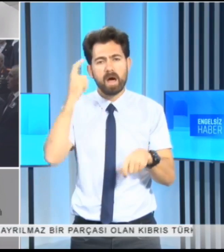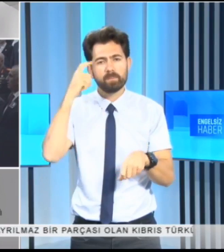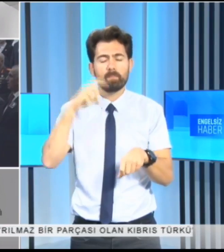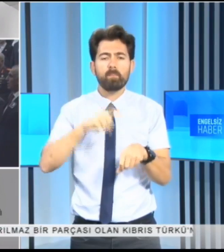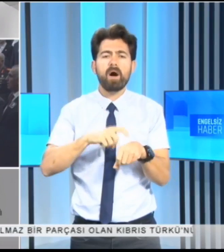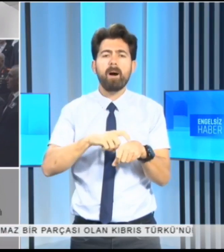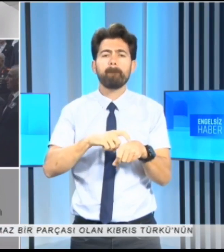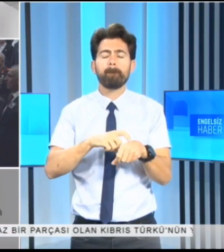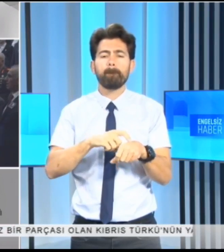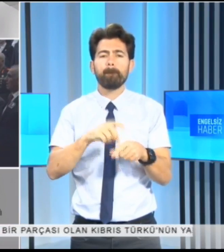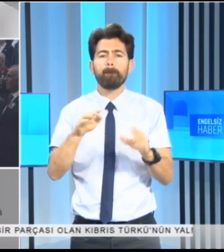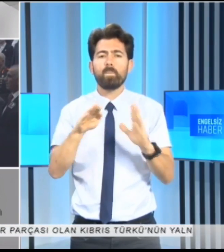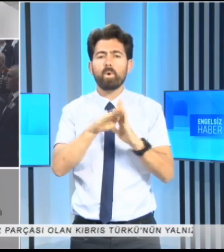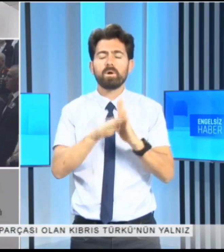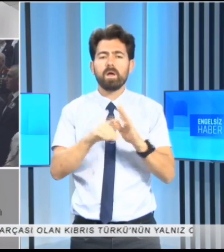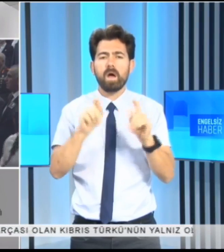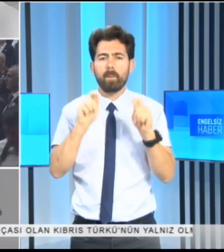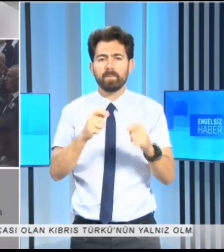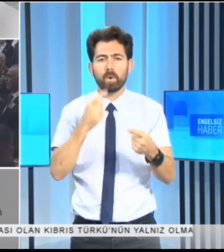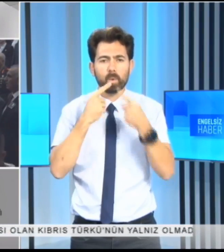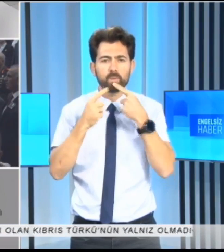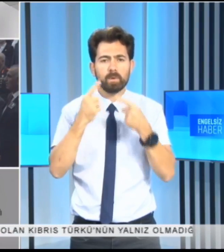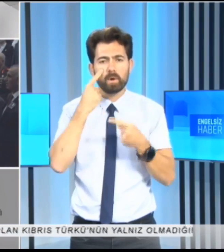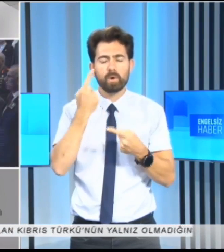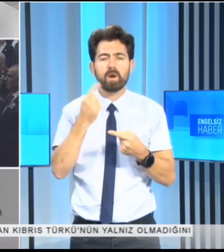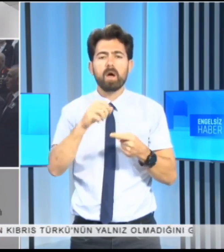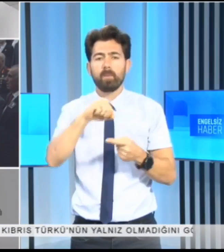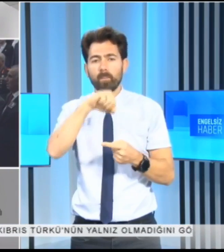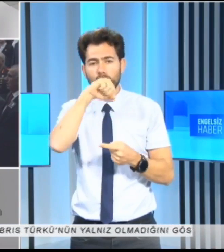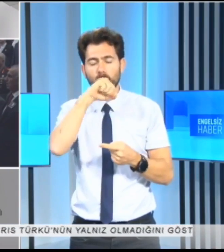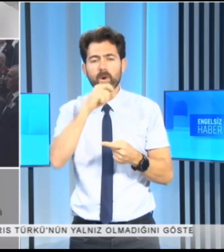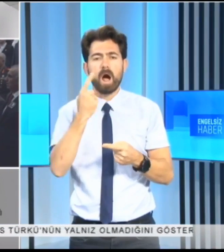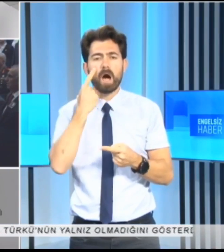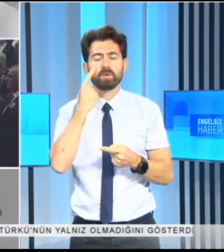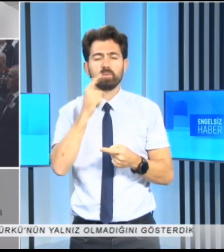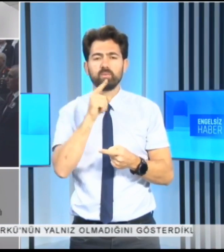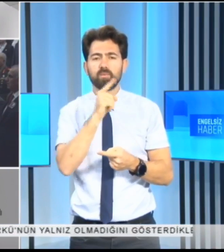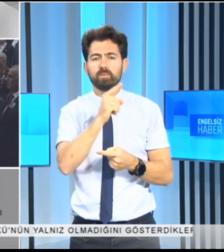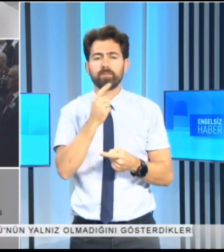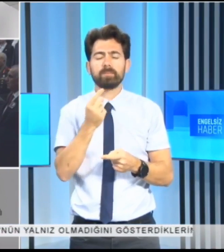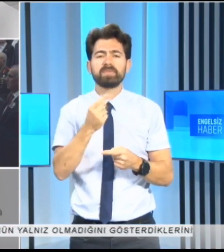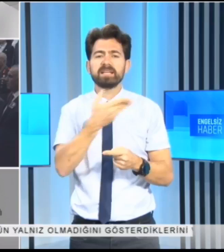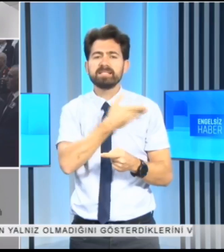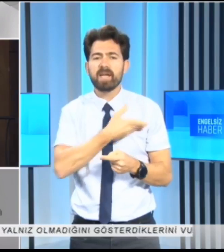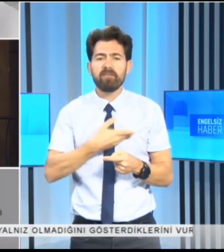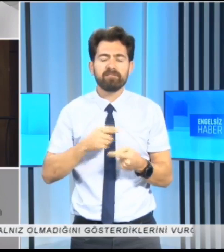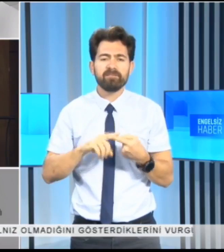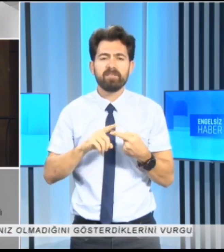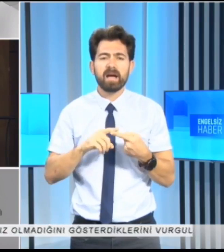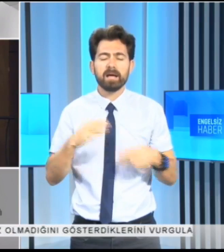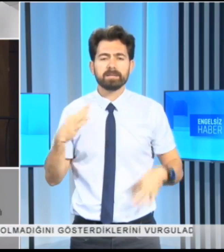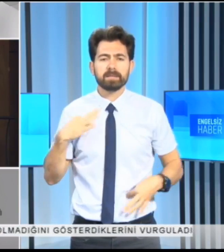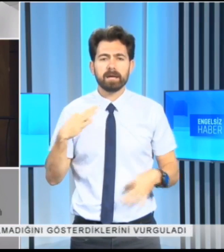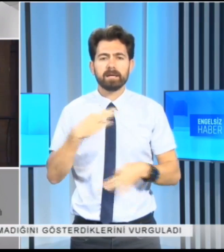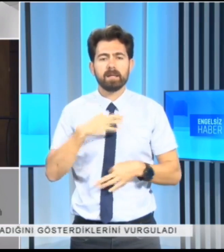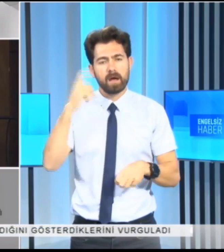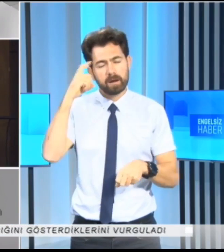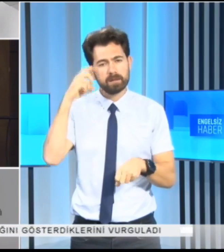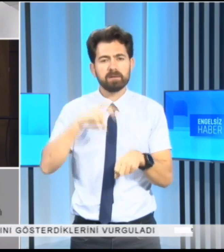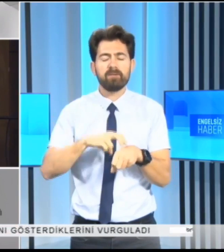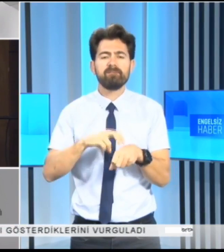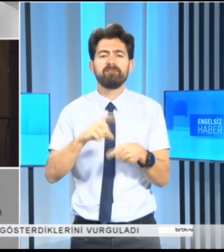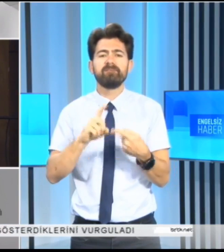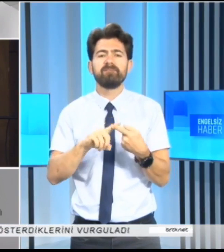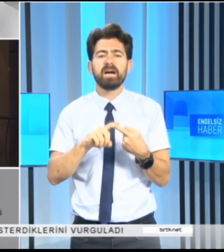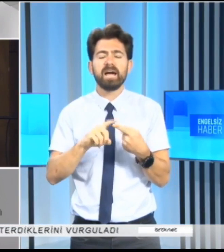programında yapılan konuşmalarda ulu önder Mustafa Kemal Atatürk sevgi ve saygıyla